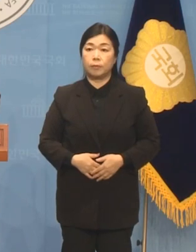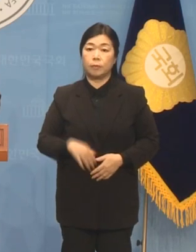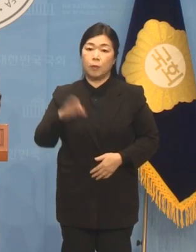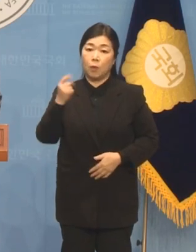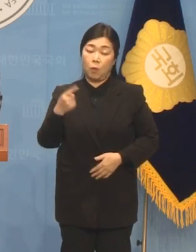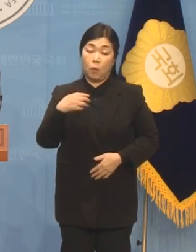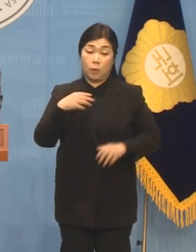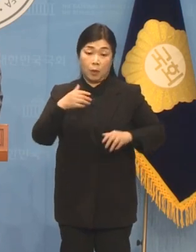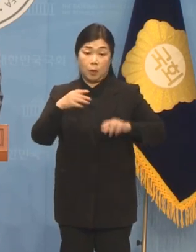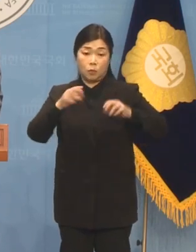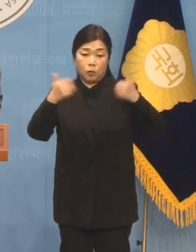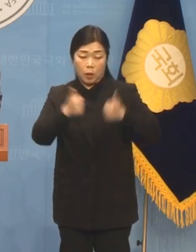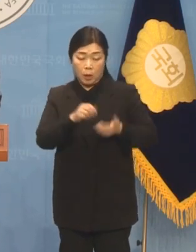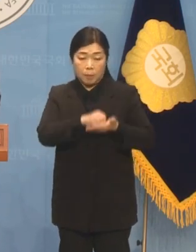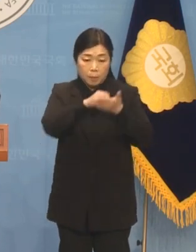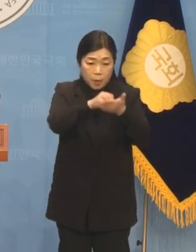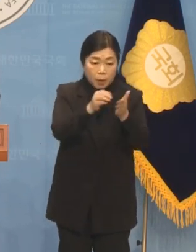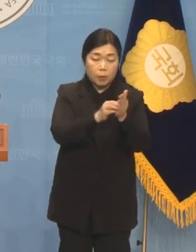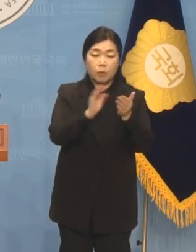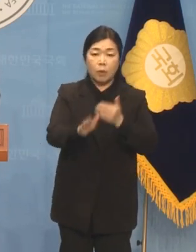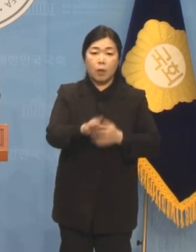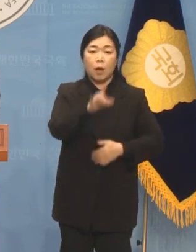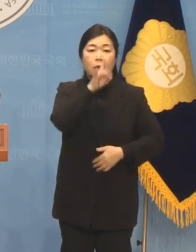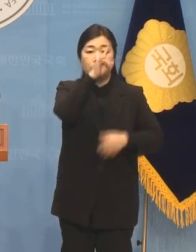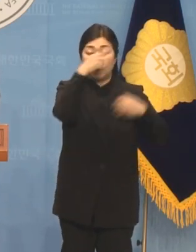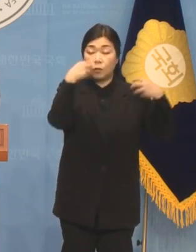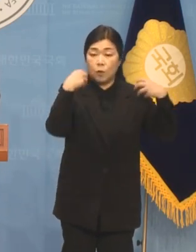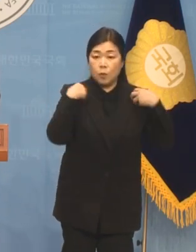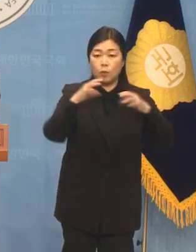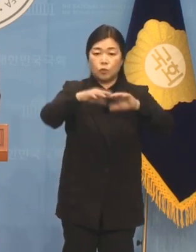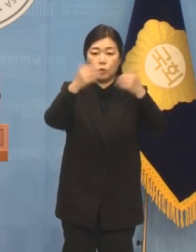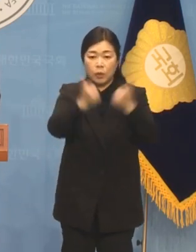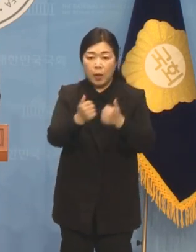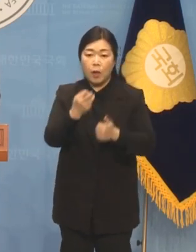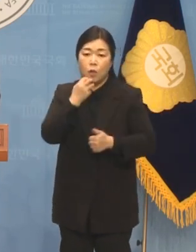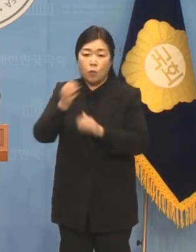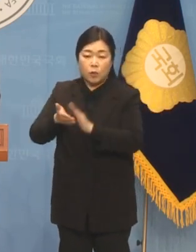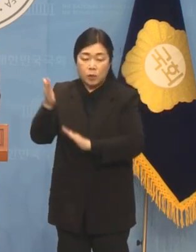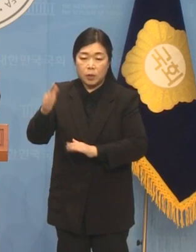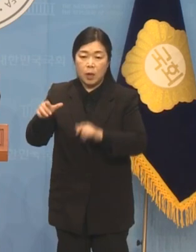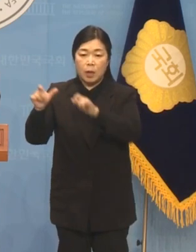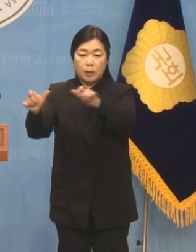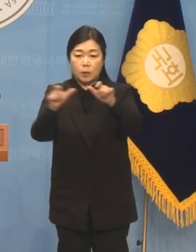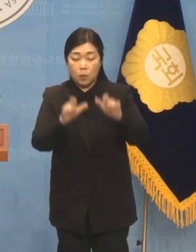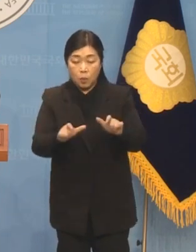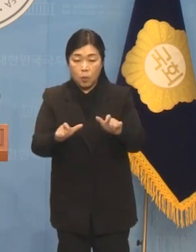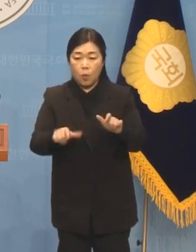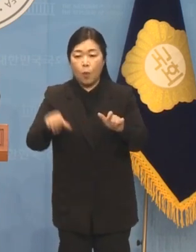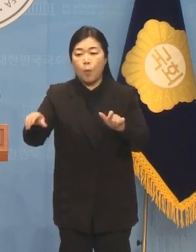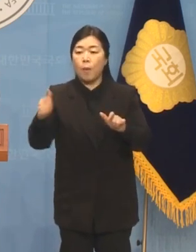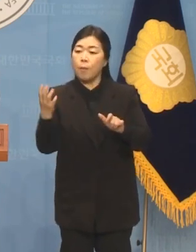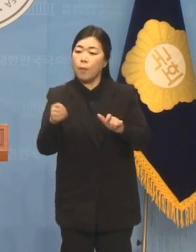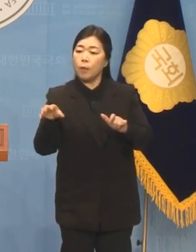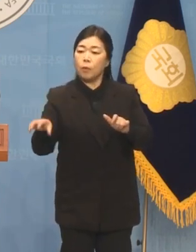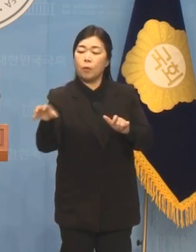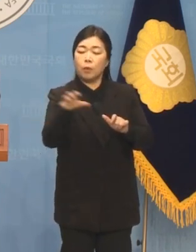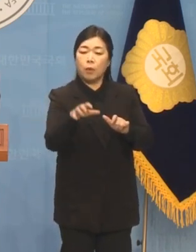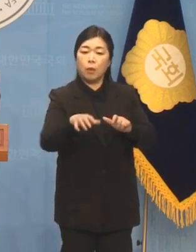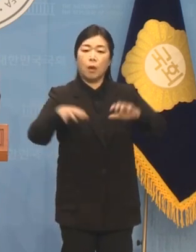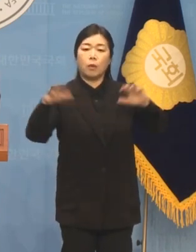국회에 입성해서 중앙정부, 국회, 서울시, 관할 기초단체들의 협의체를